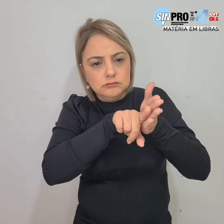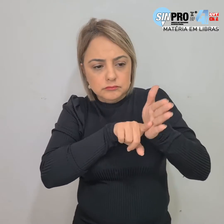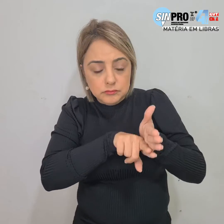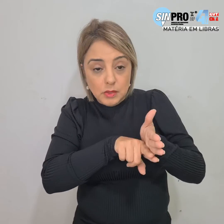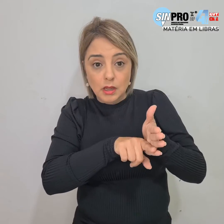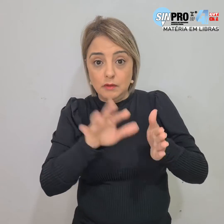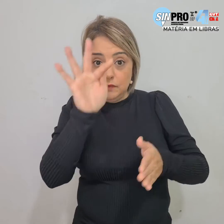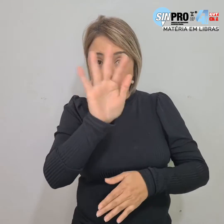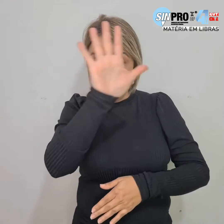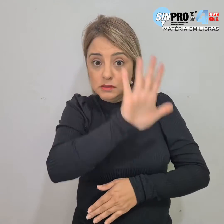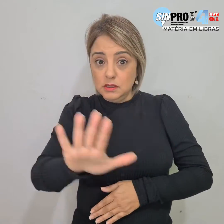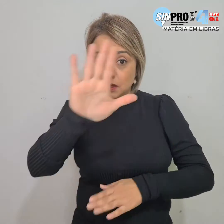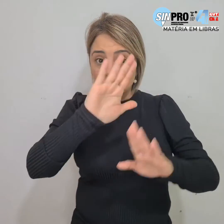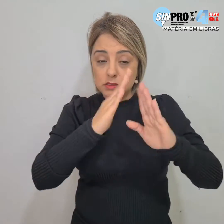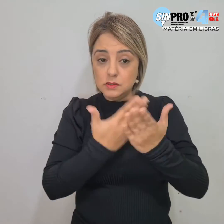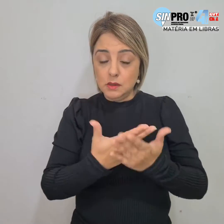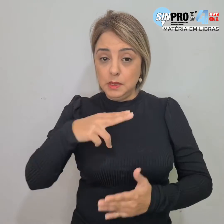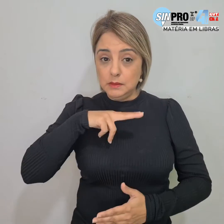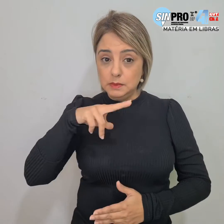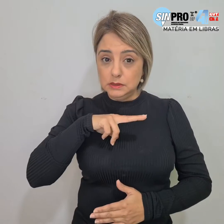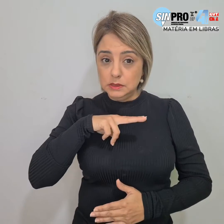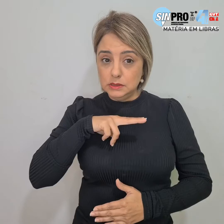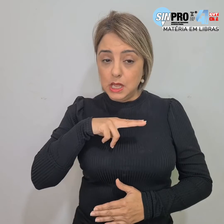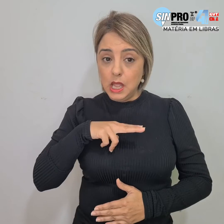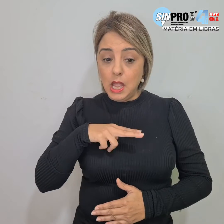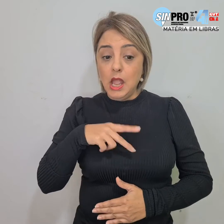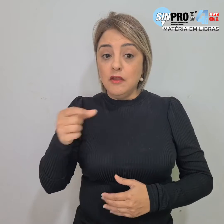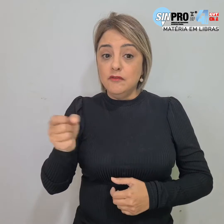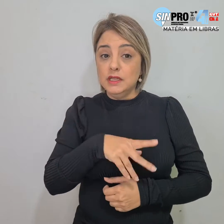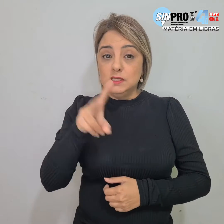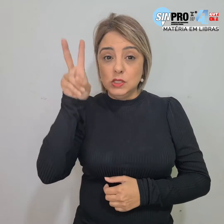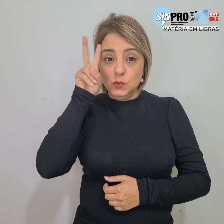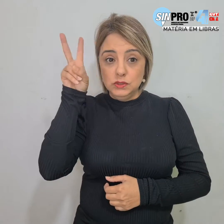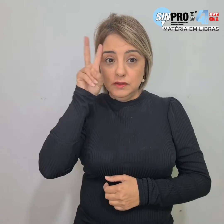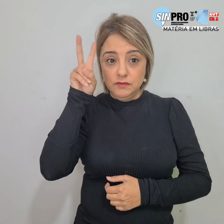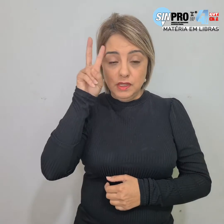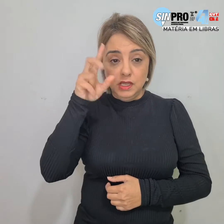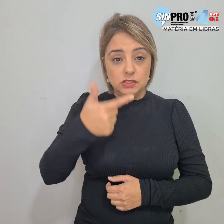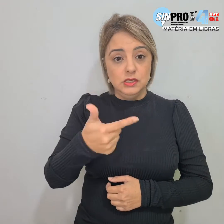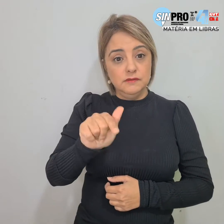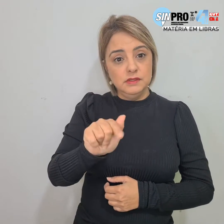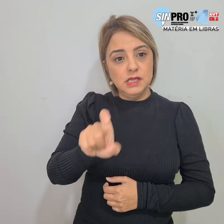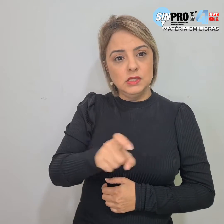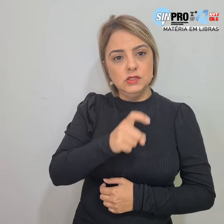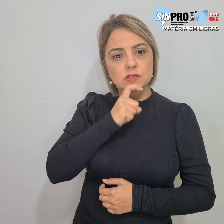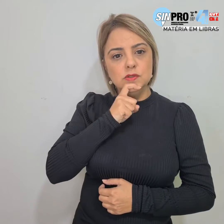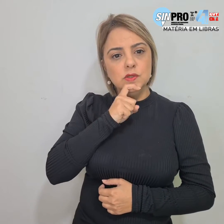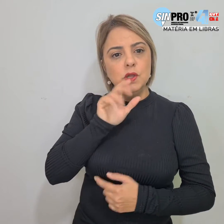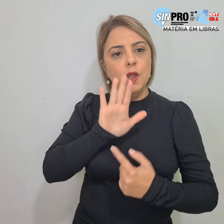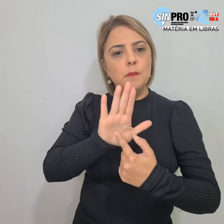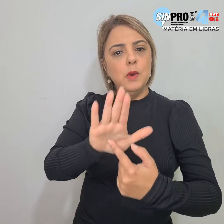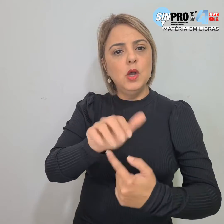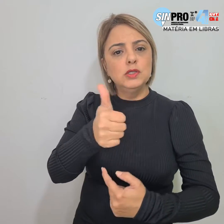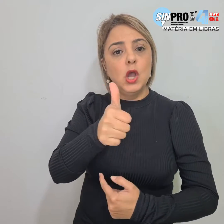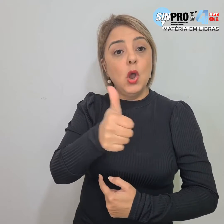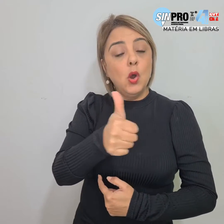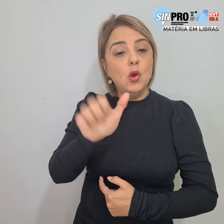Escolas Particulares, a FENEP, atualizado na segunda-feira, dia 27 de julho, mostra que 11 estados têm proposições de datas